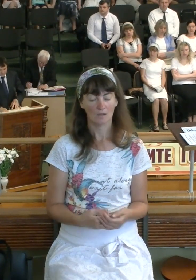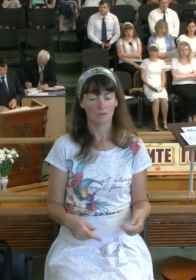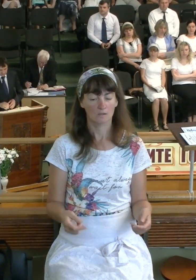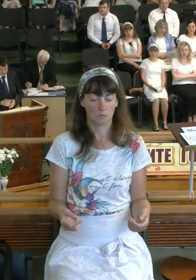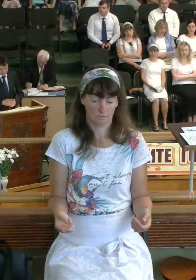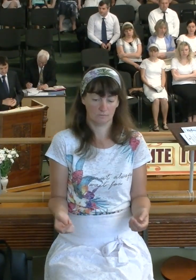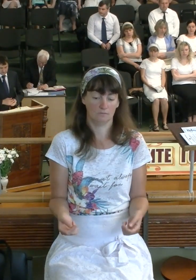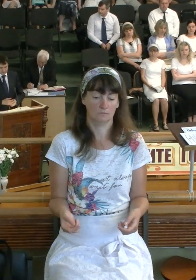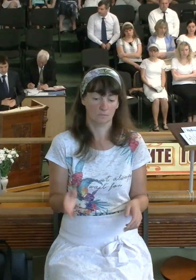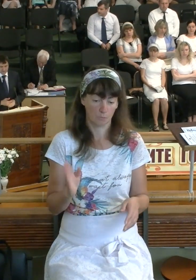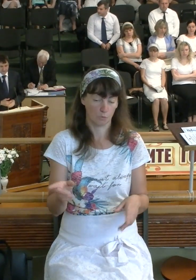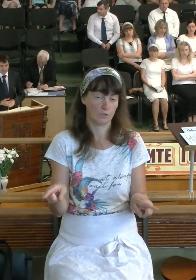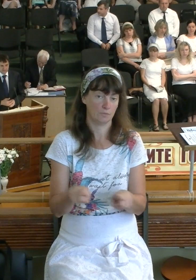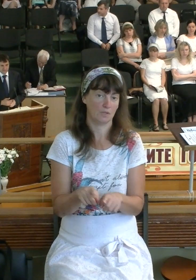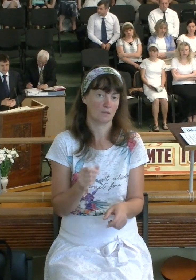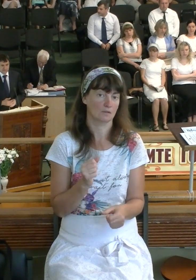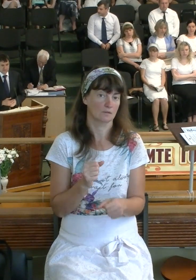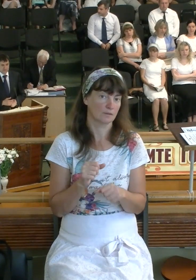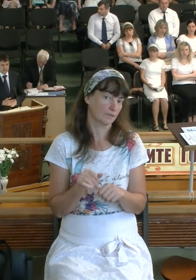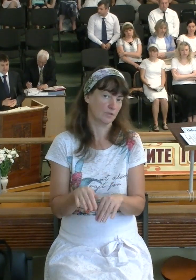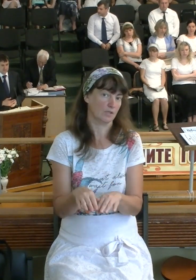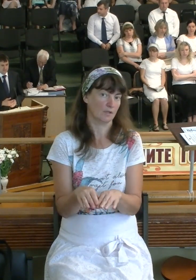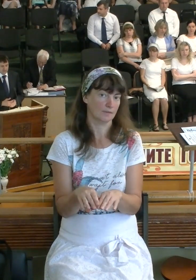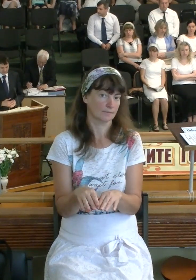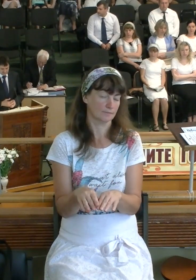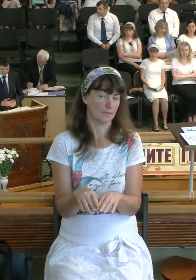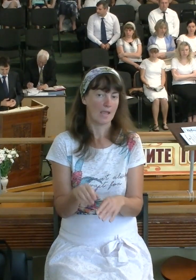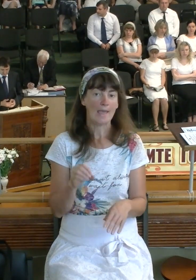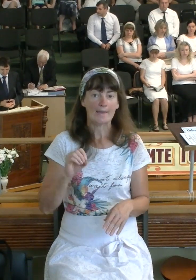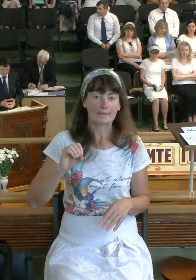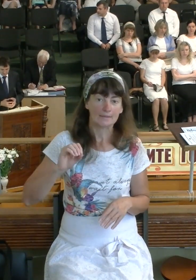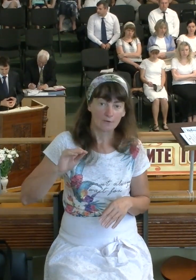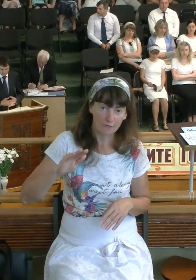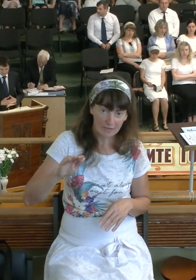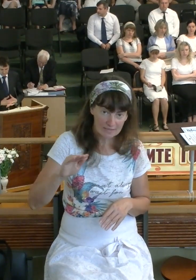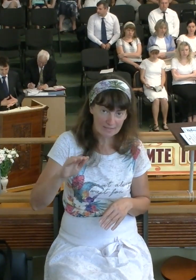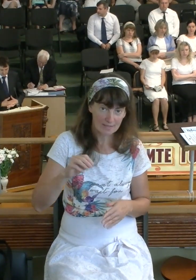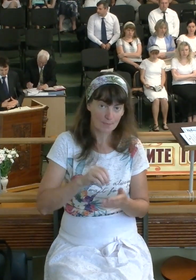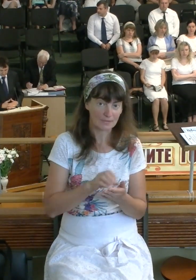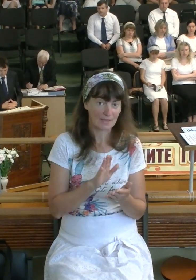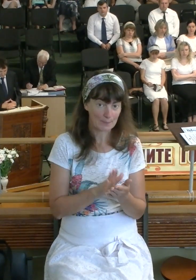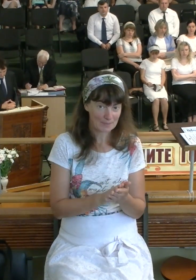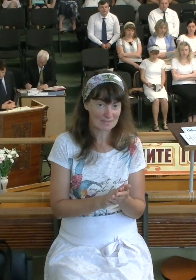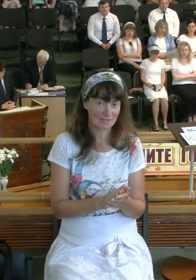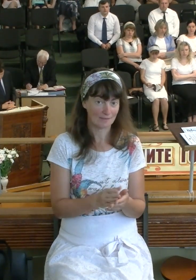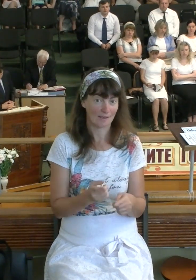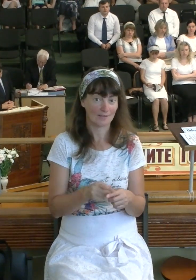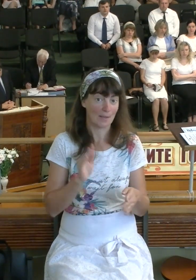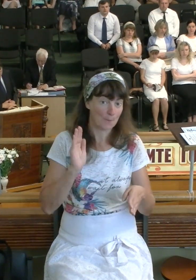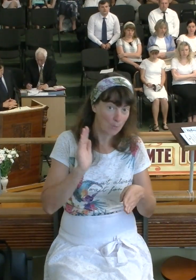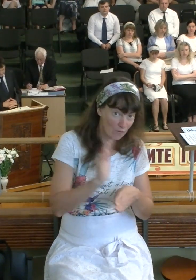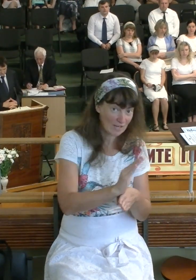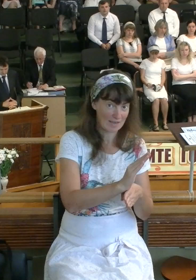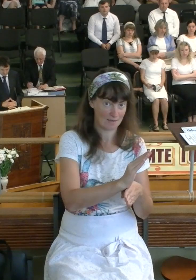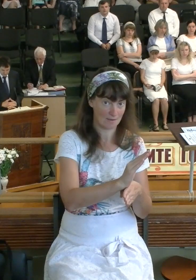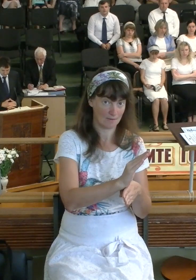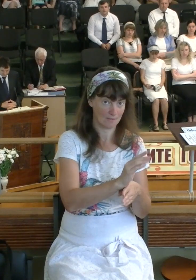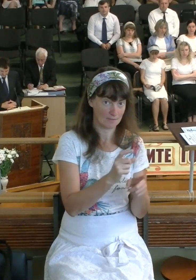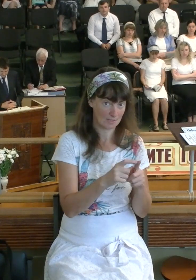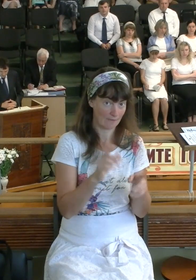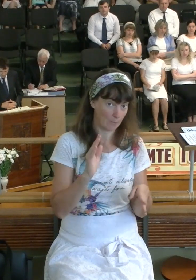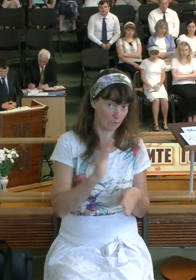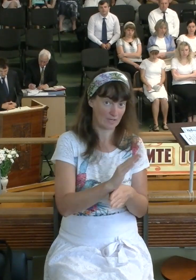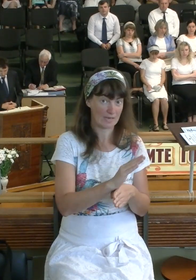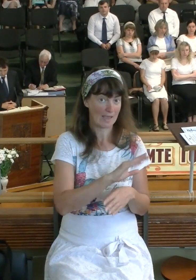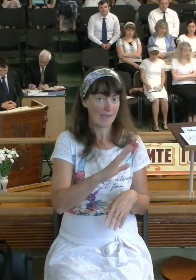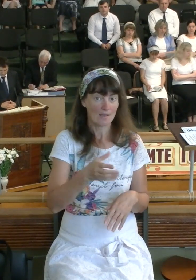А Ефесянам 5 глава 18 стих, эти слова записаны как повеление. Здесь такие слова. «И не